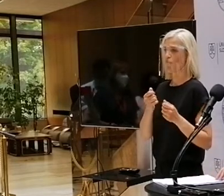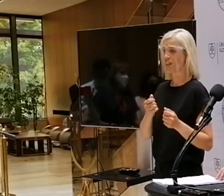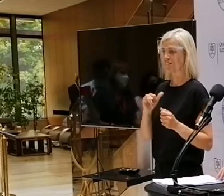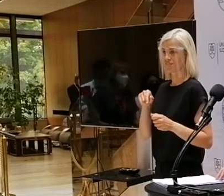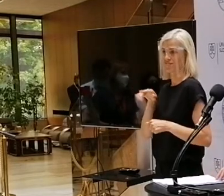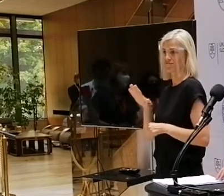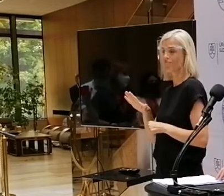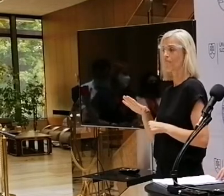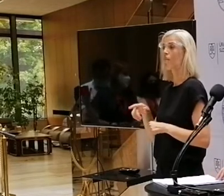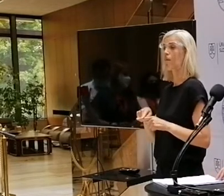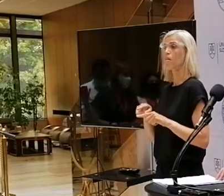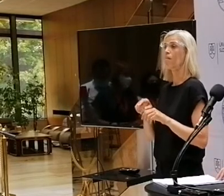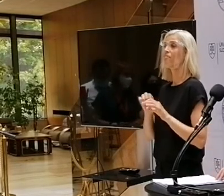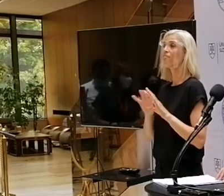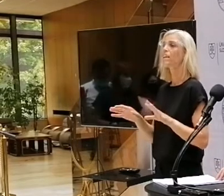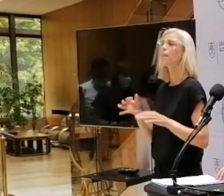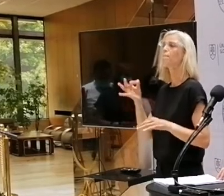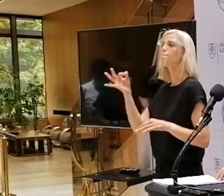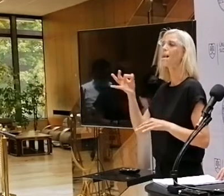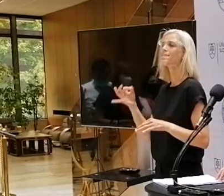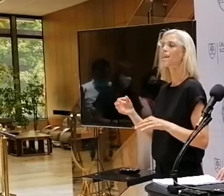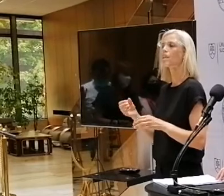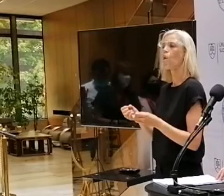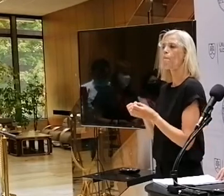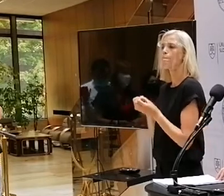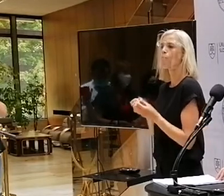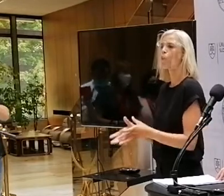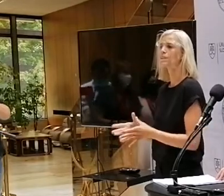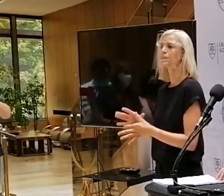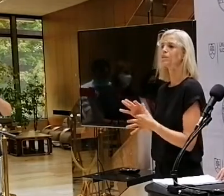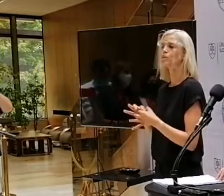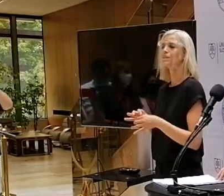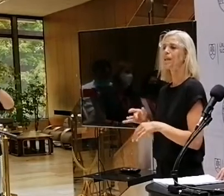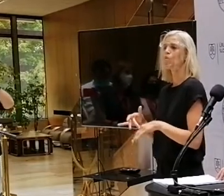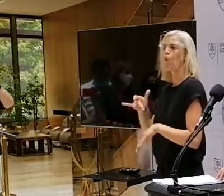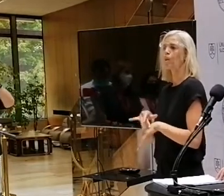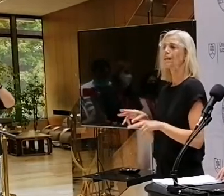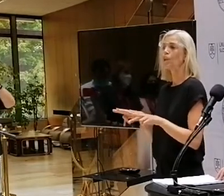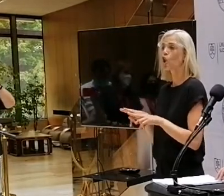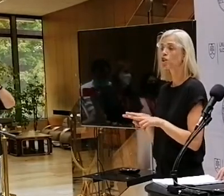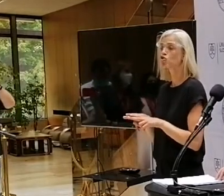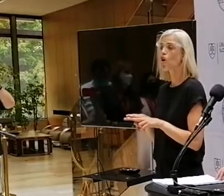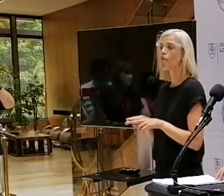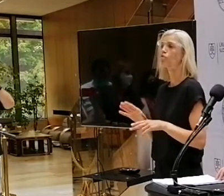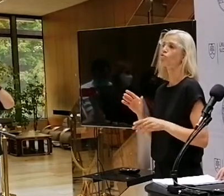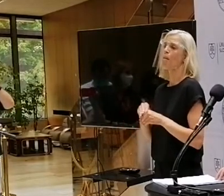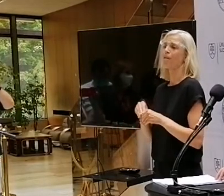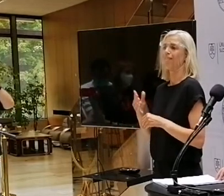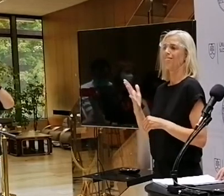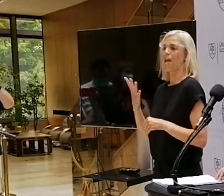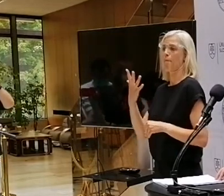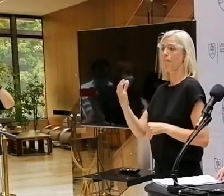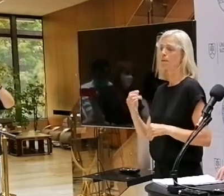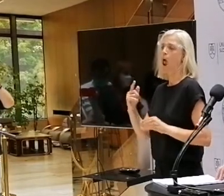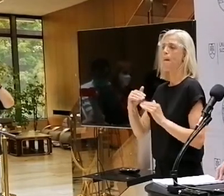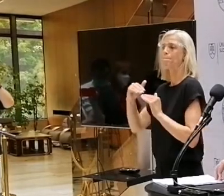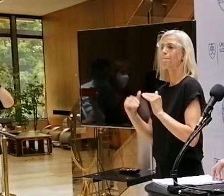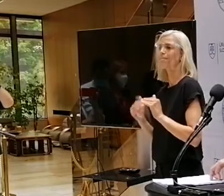ste napríklad spustili z toho percenta, ktoré by malo ísť teda na tie dôchodky rodičov, že by to nebolo, dajme tomu, 5%, ale bolo by to